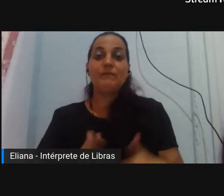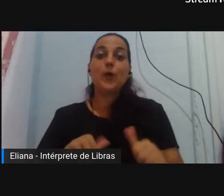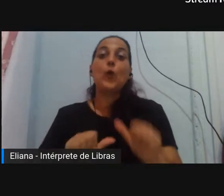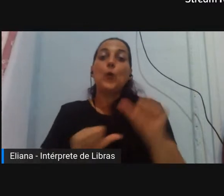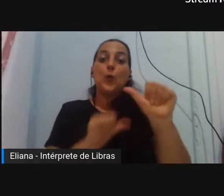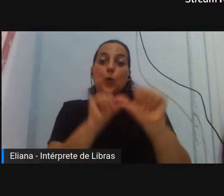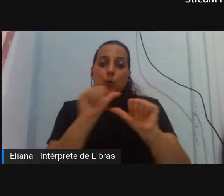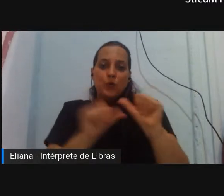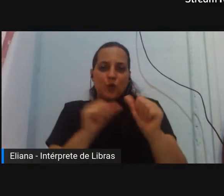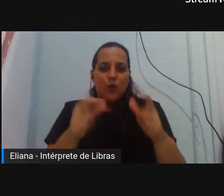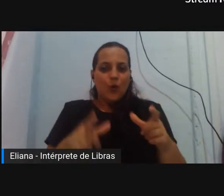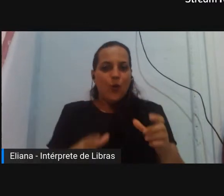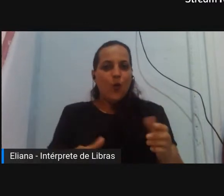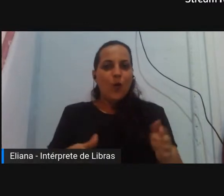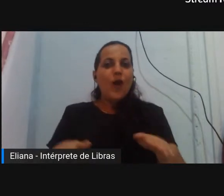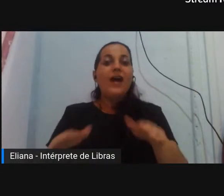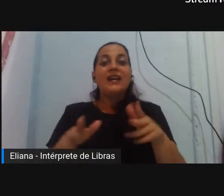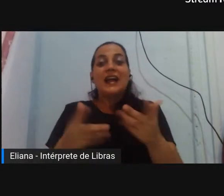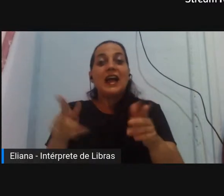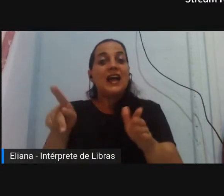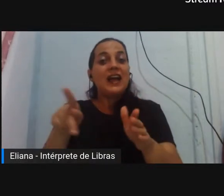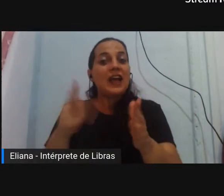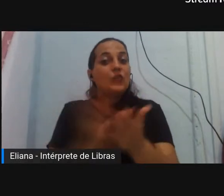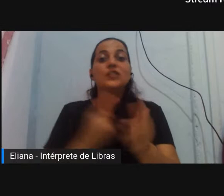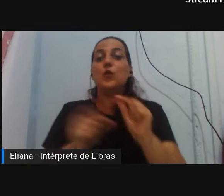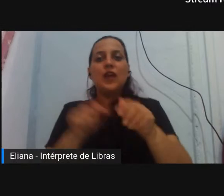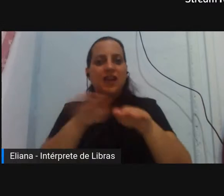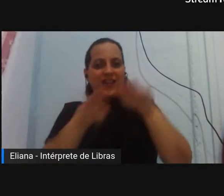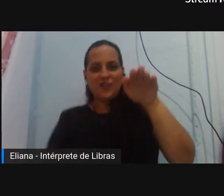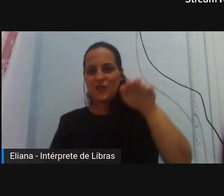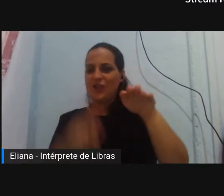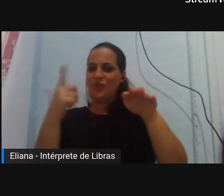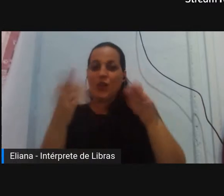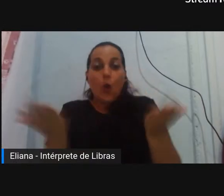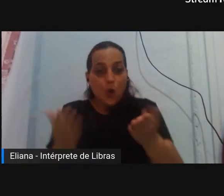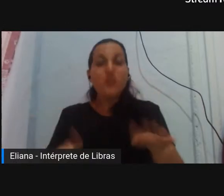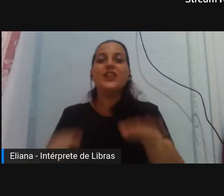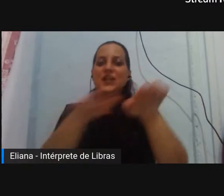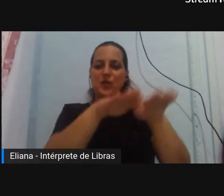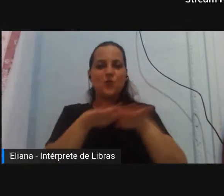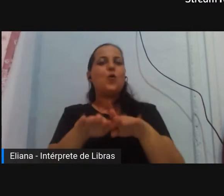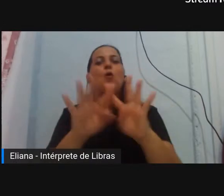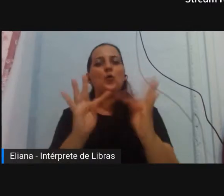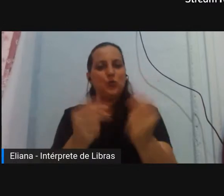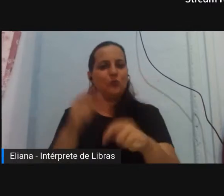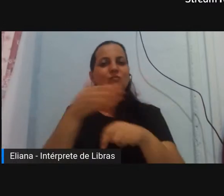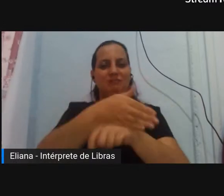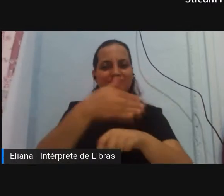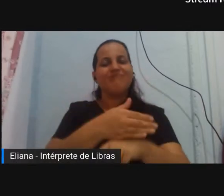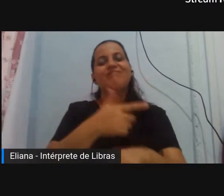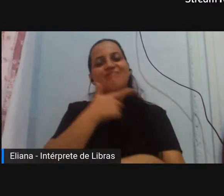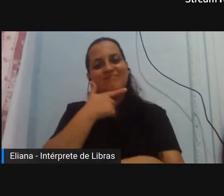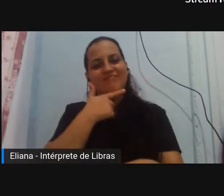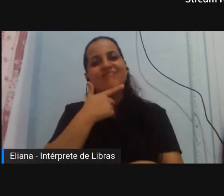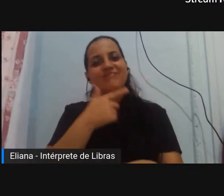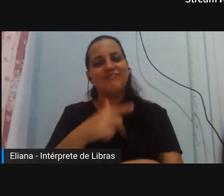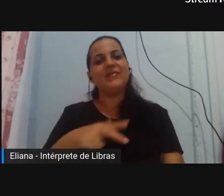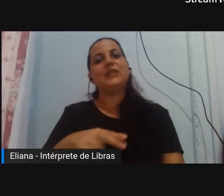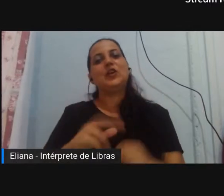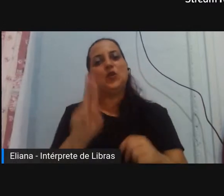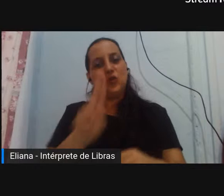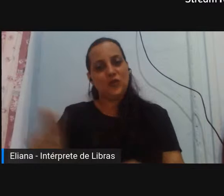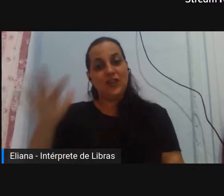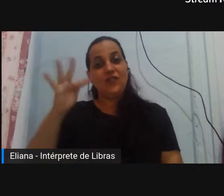composição social e de cor. Hoje temos já uma maioria no ensino